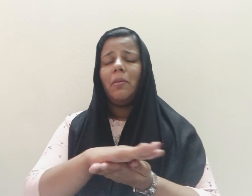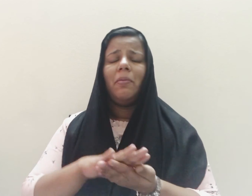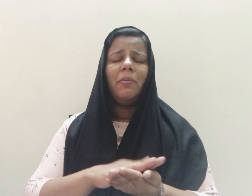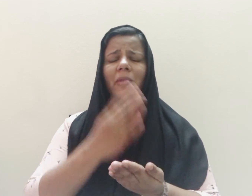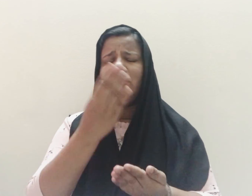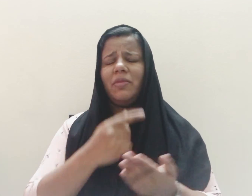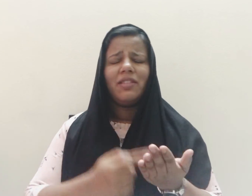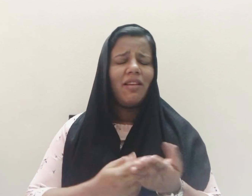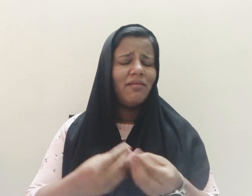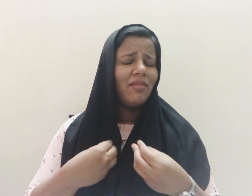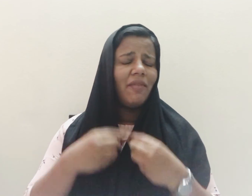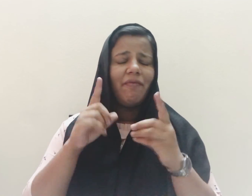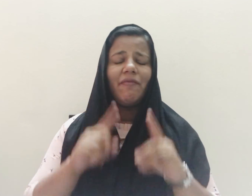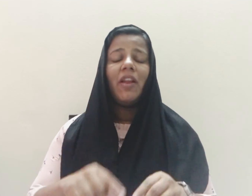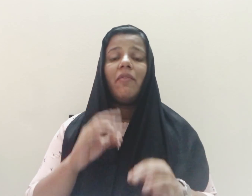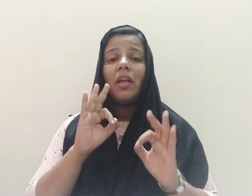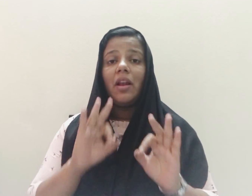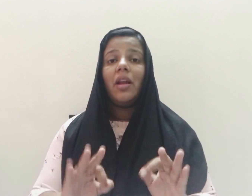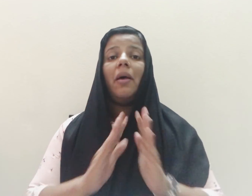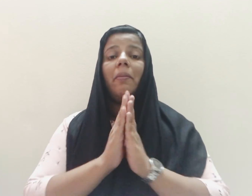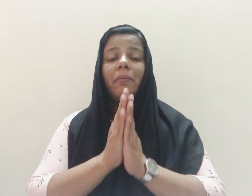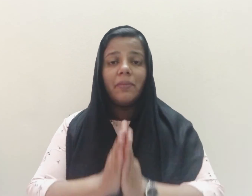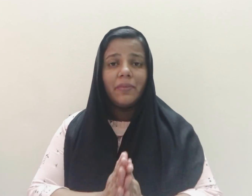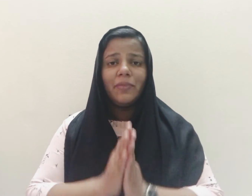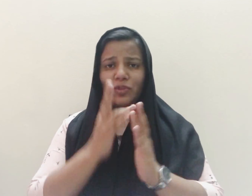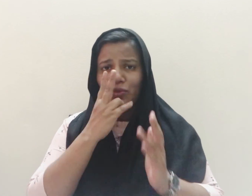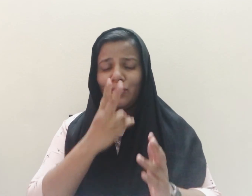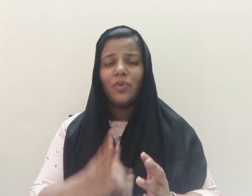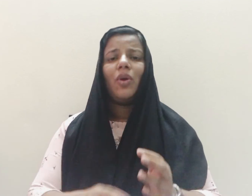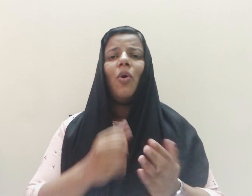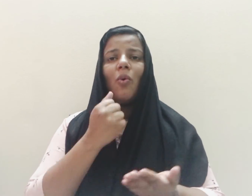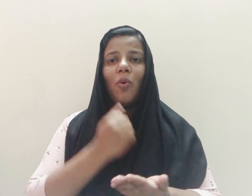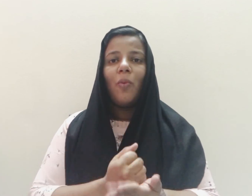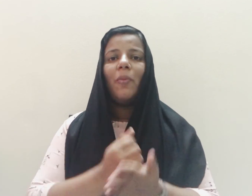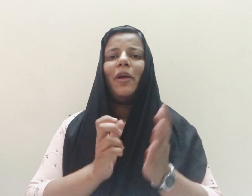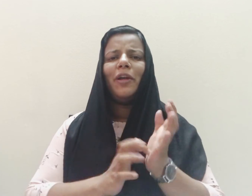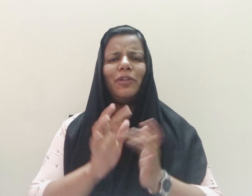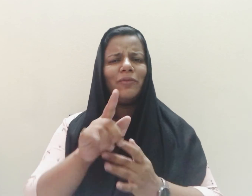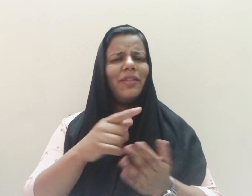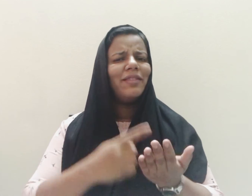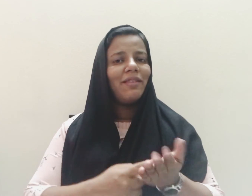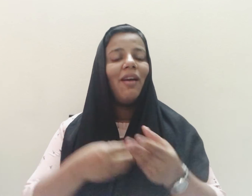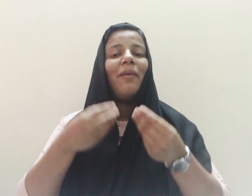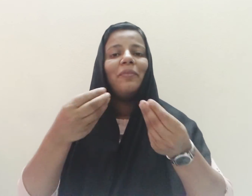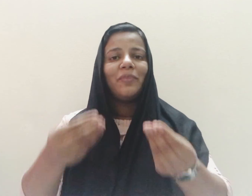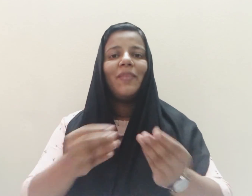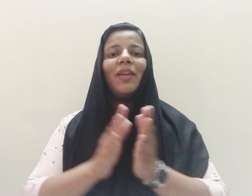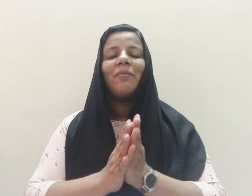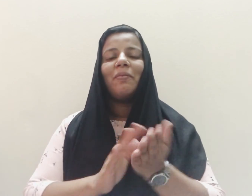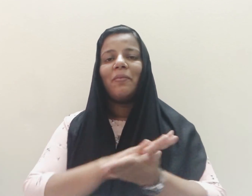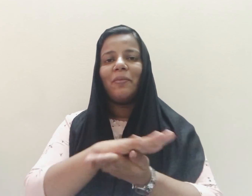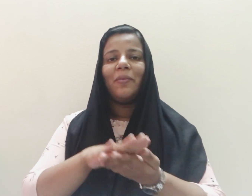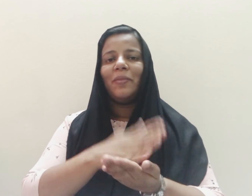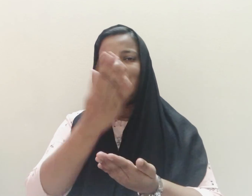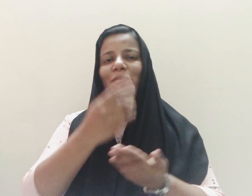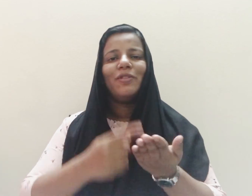പരിശുദ്ധാത്മാവേ അങ്ങനെ സഹായിക്കണമേ എന്ന് വാസ്തവമായി പ്രാർത്ഥിച്ച് ഡെഫിനറ്റ്ലി ഹോളി സ്പിരിറ്റ് വിൽ ഹെൽപ്പ് അസ്. പരിശുദ്ധാത്മാവ് നമ്മളെ സഹായിക്കും.